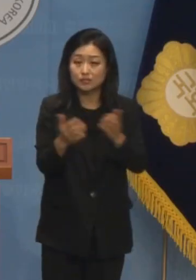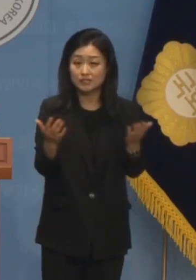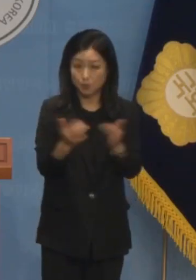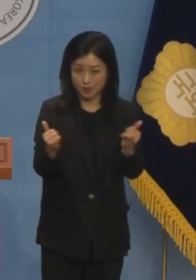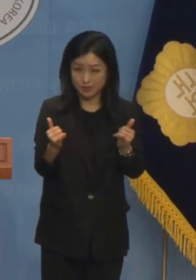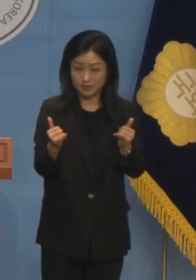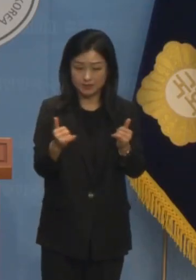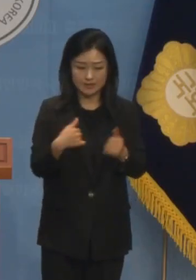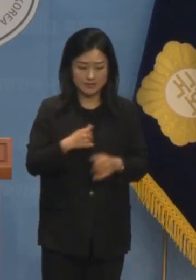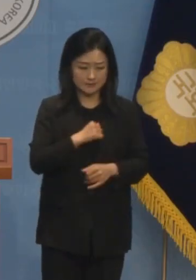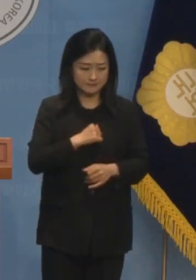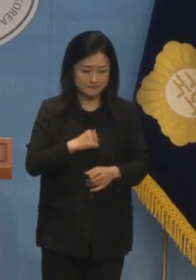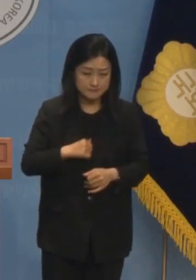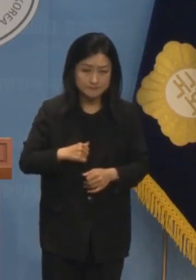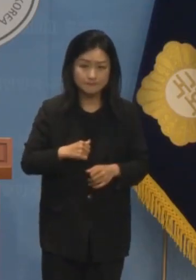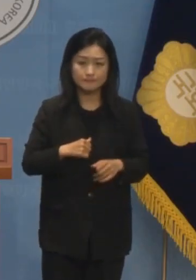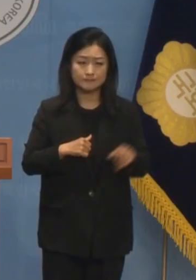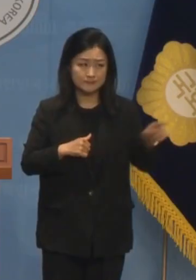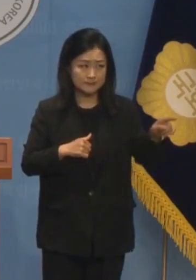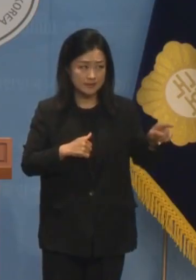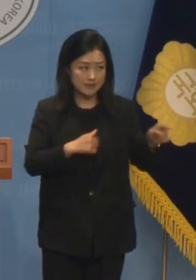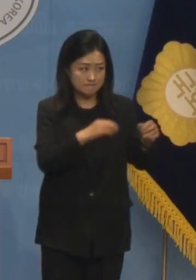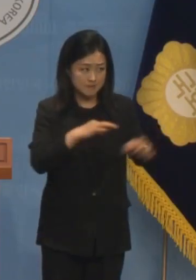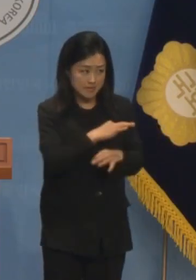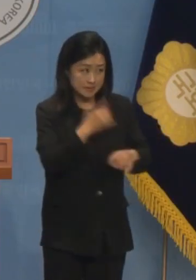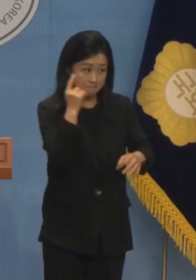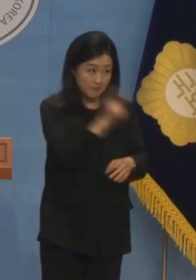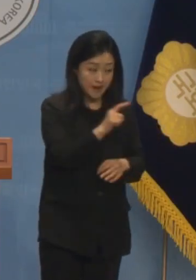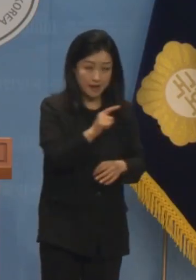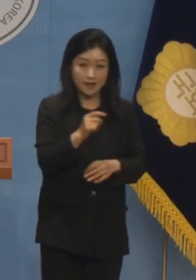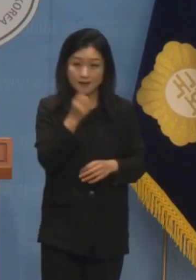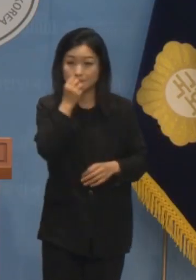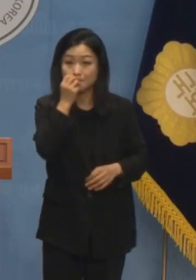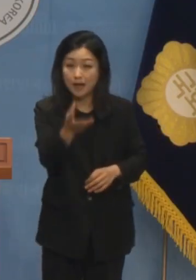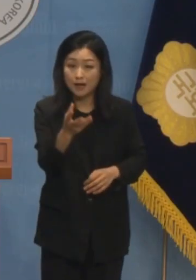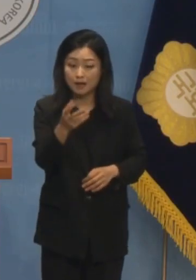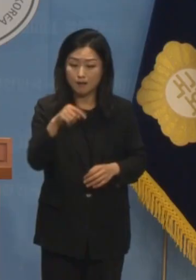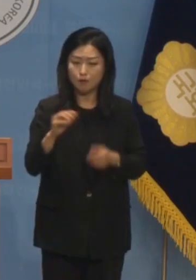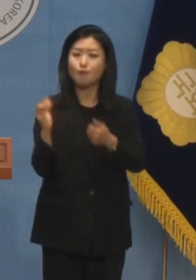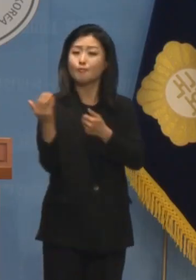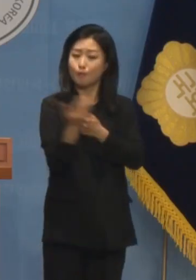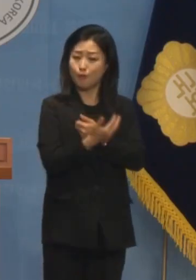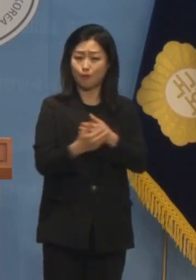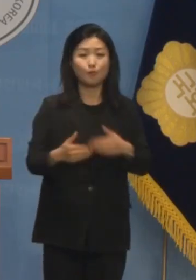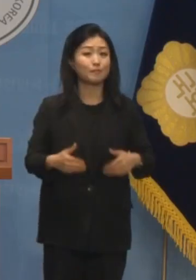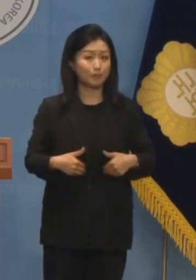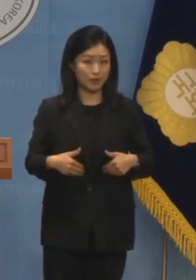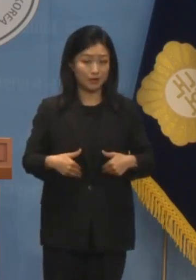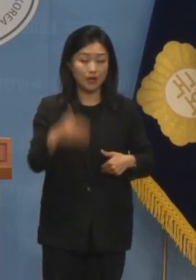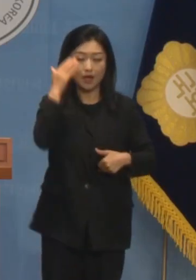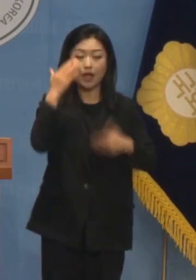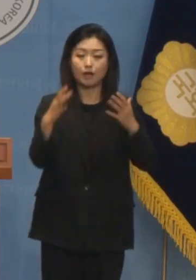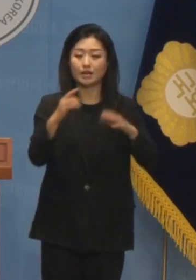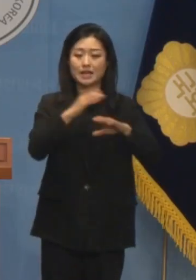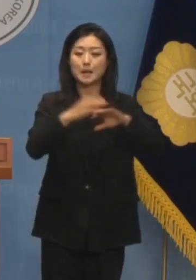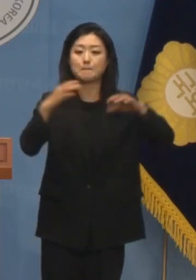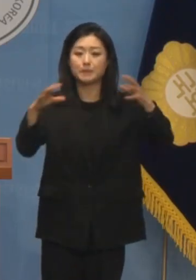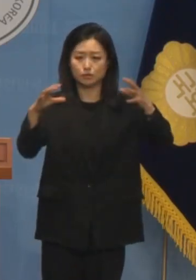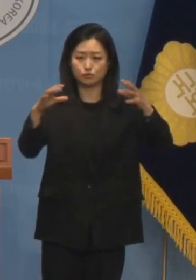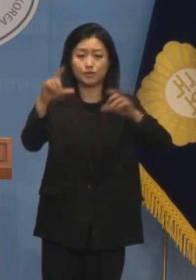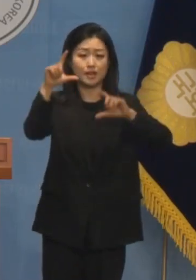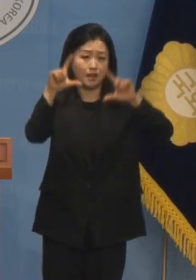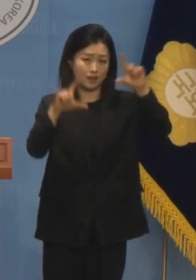낸 이들은 보호해야 합니다. 그에 대한 민주, 그러니까 그게 대한민국